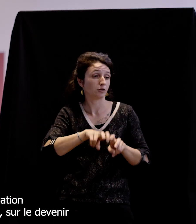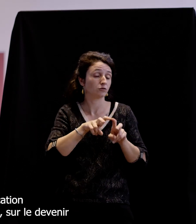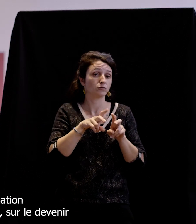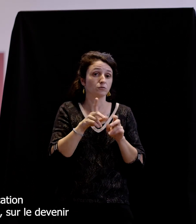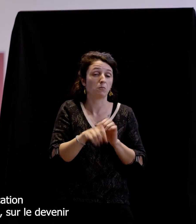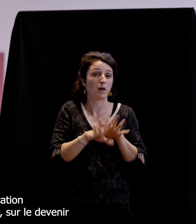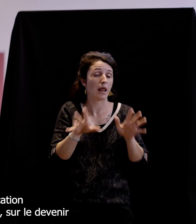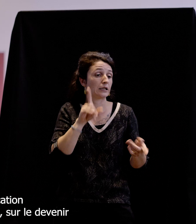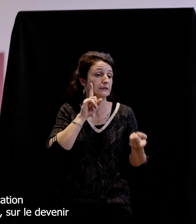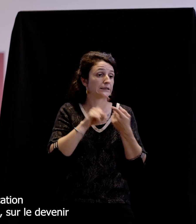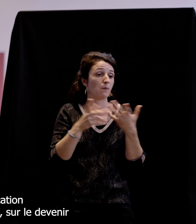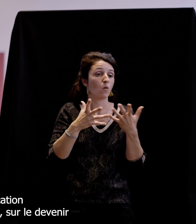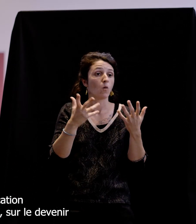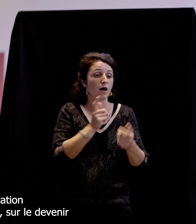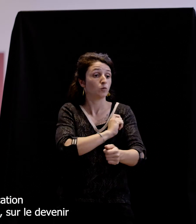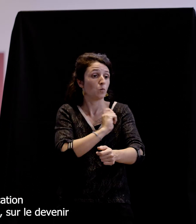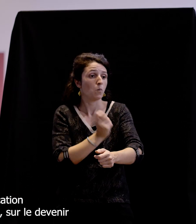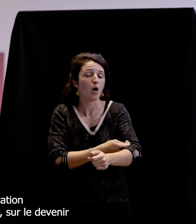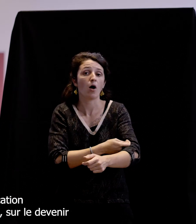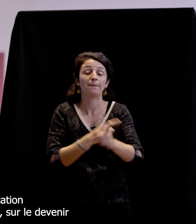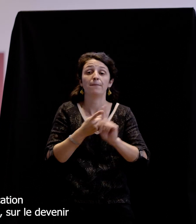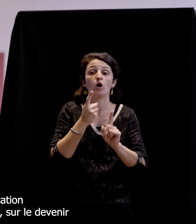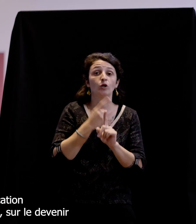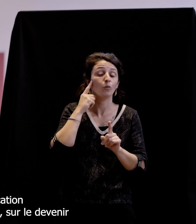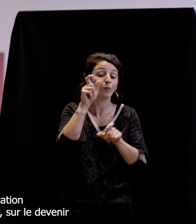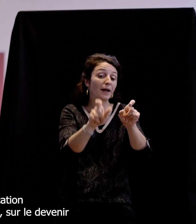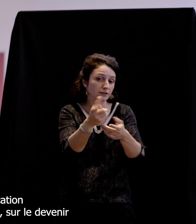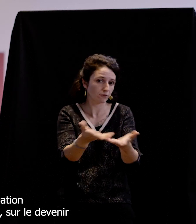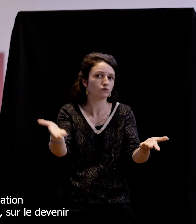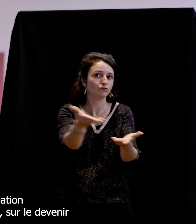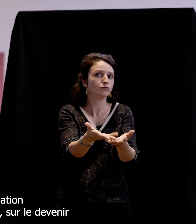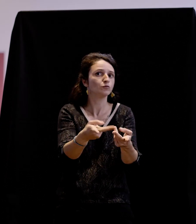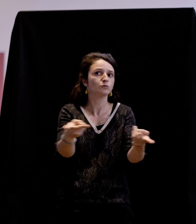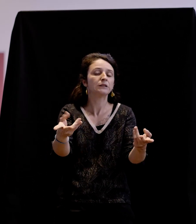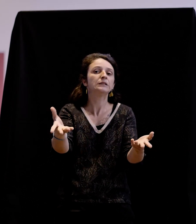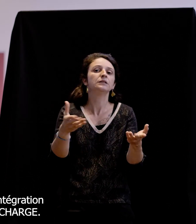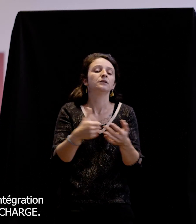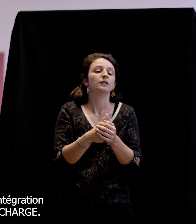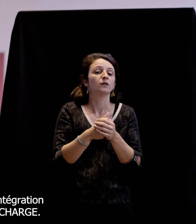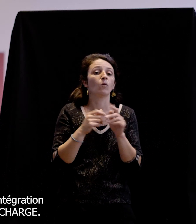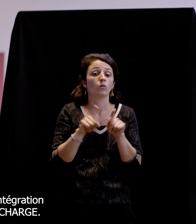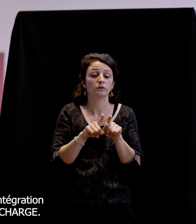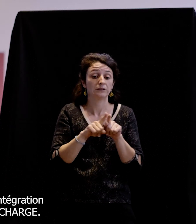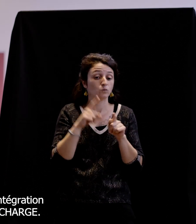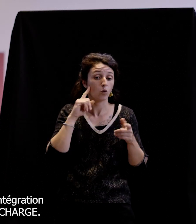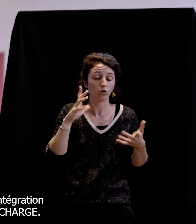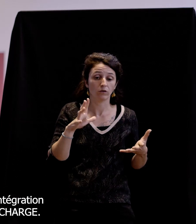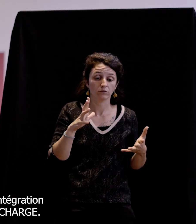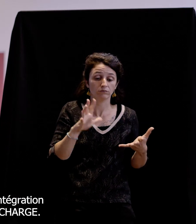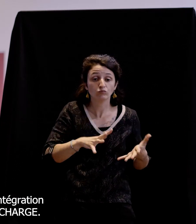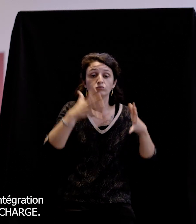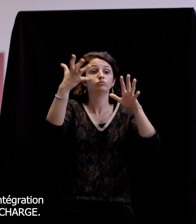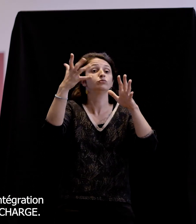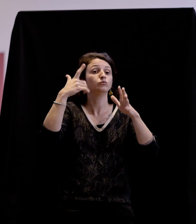de l'éducation physique, du sport, sur le devenir et la bonne intégration